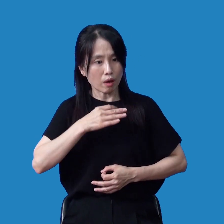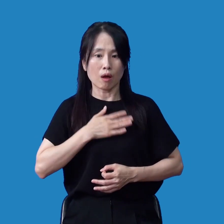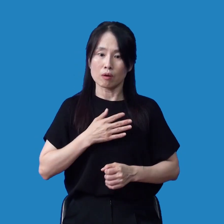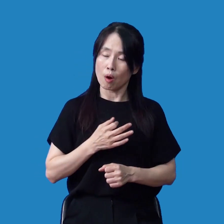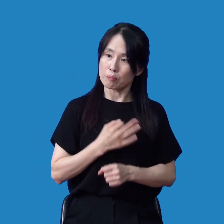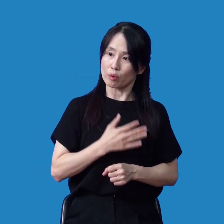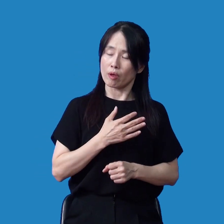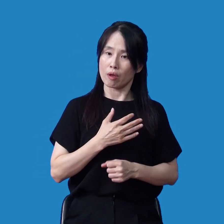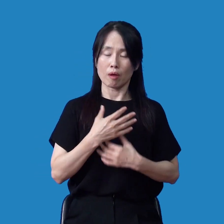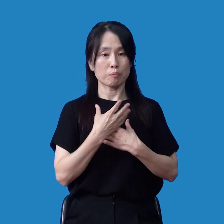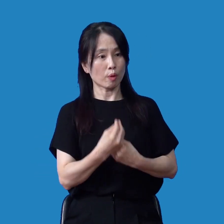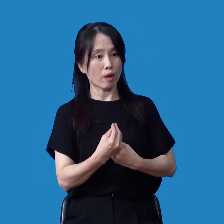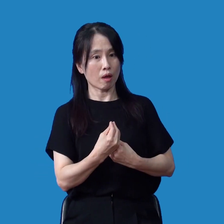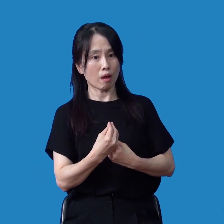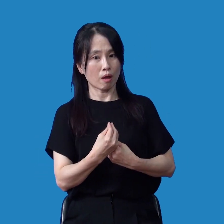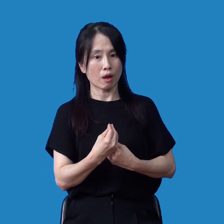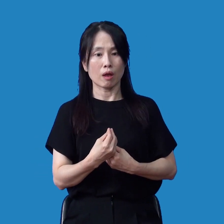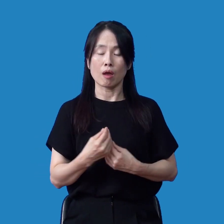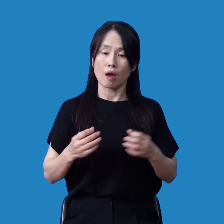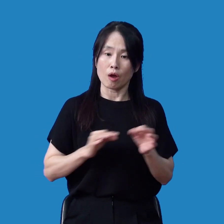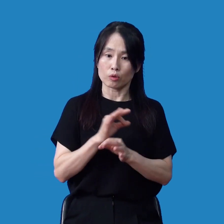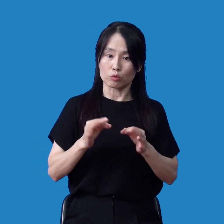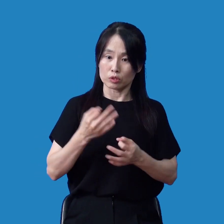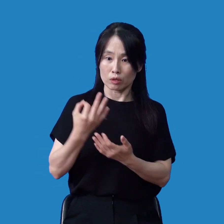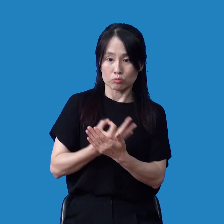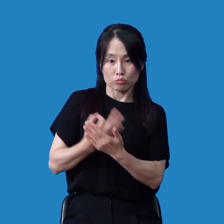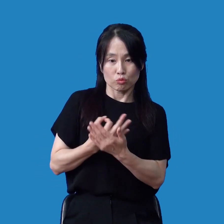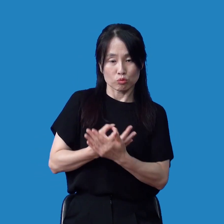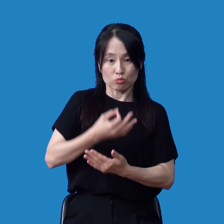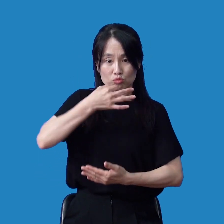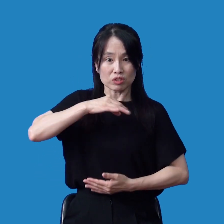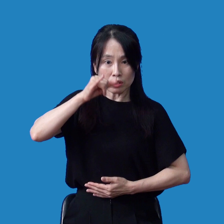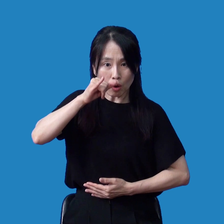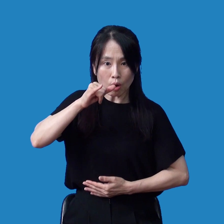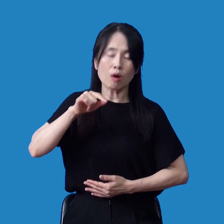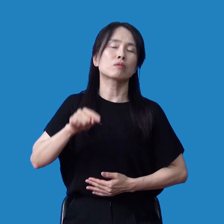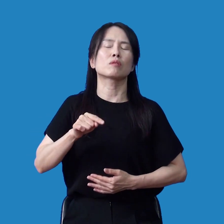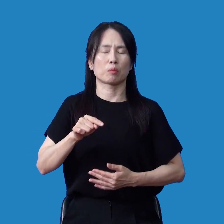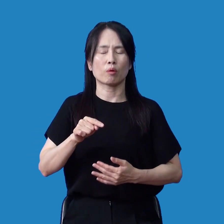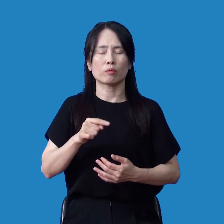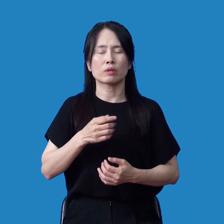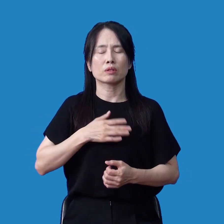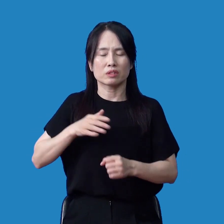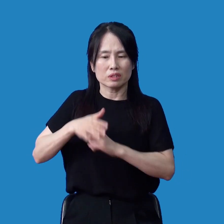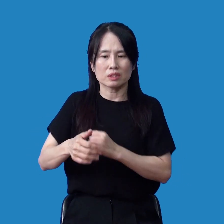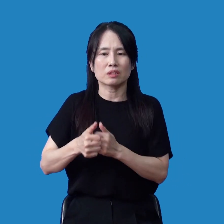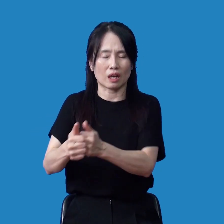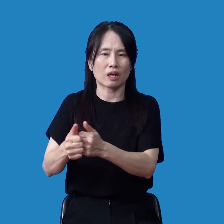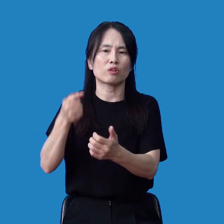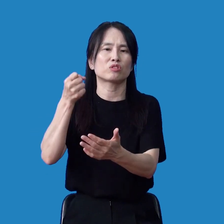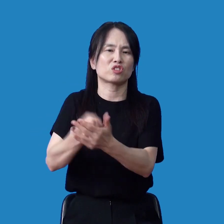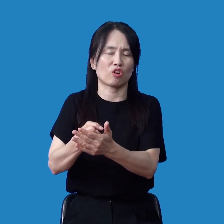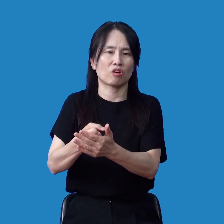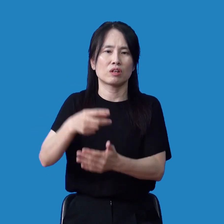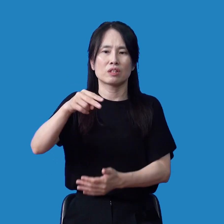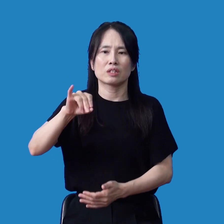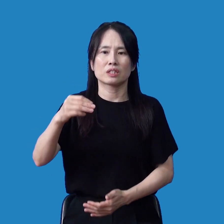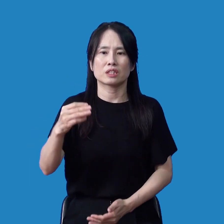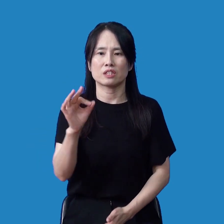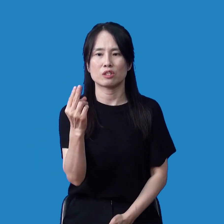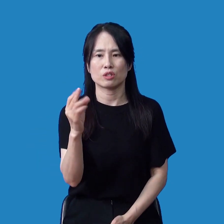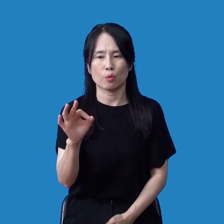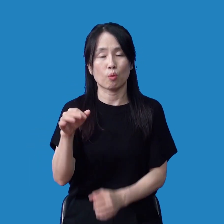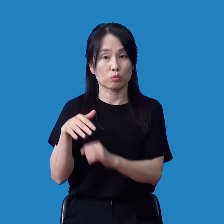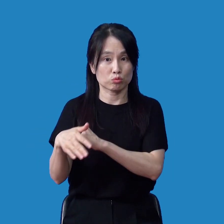나에게 경제적이고 그러면 그것이 답이라고 생각합니다. 실용주의죠. 또